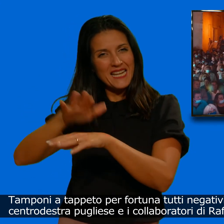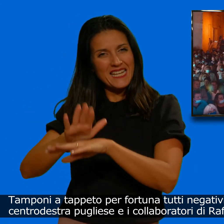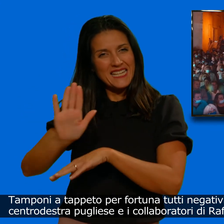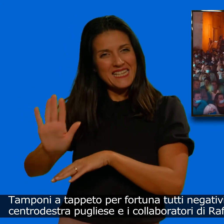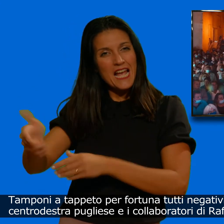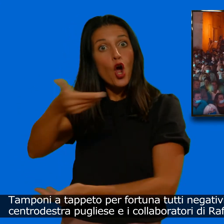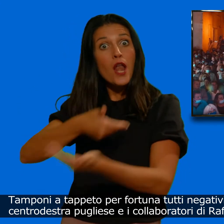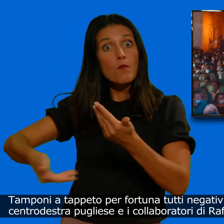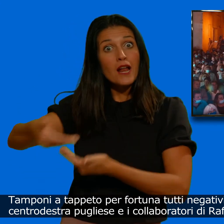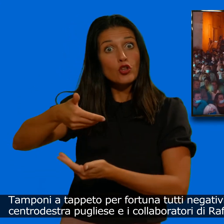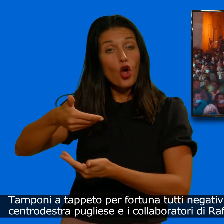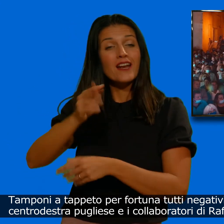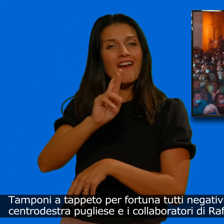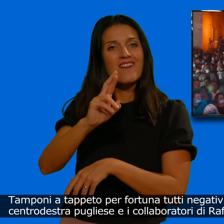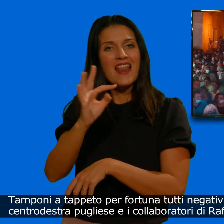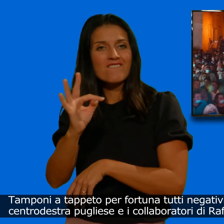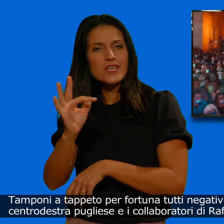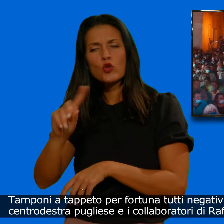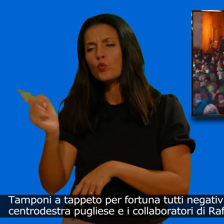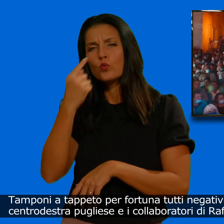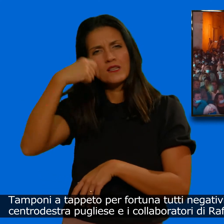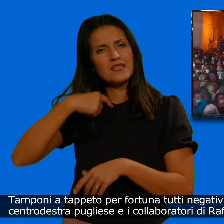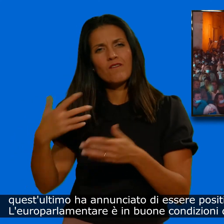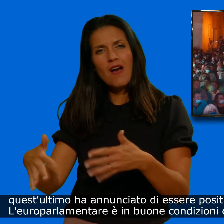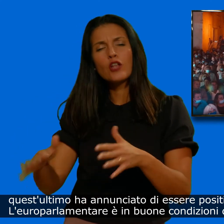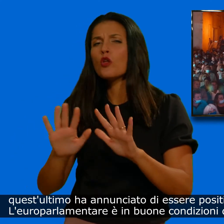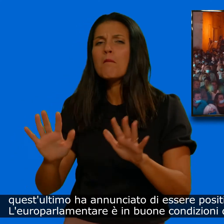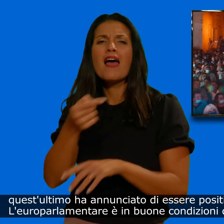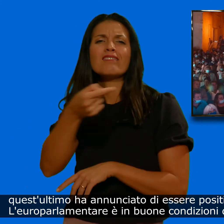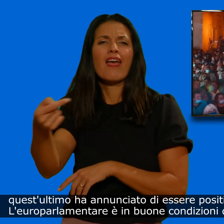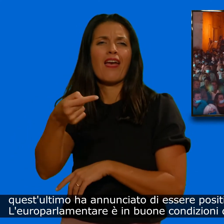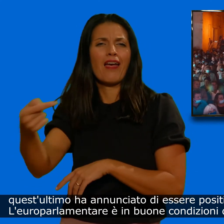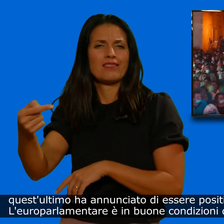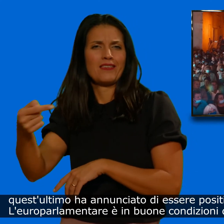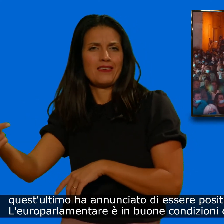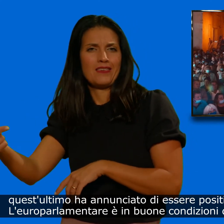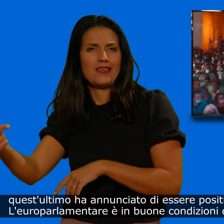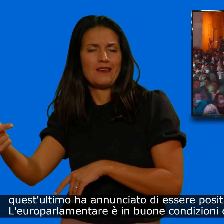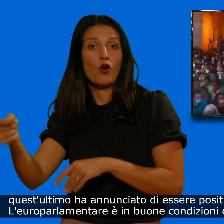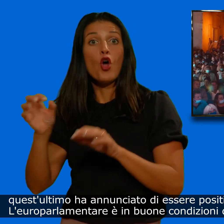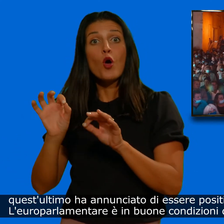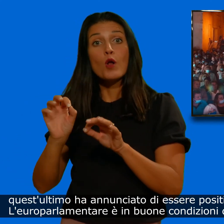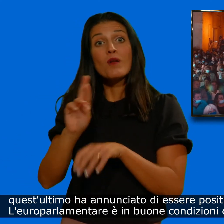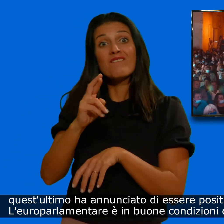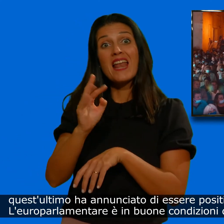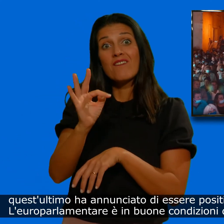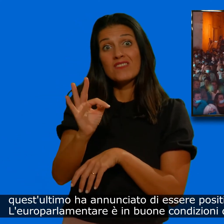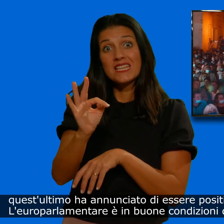fitto dopo che quest'ultimo ha annunciato di essere positivo al co lead 19